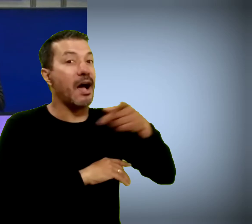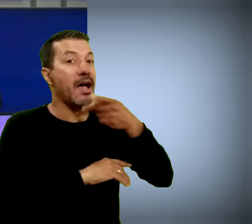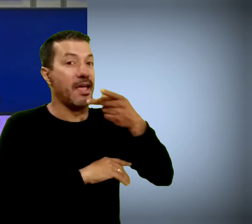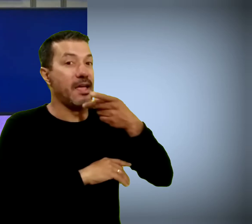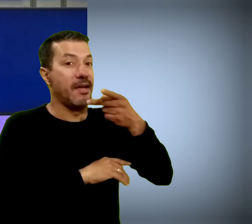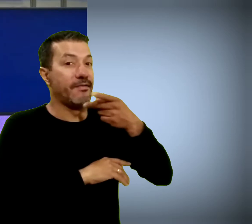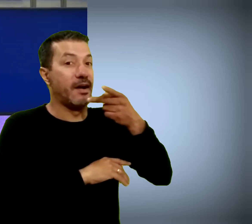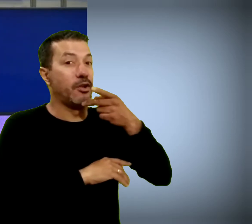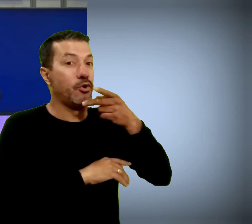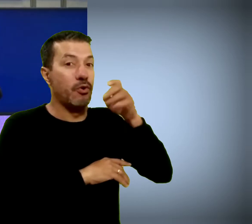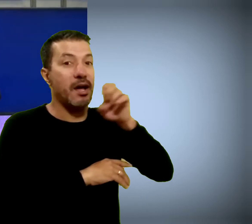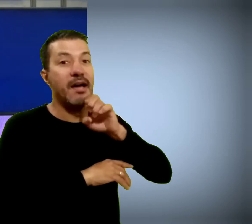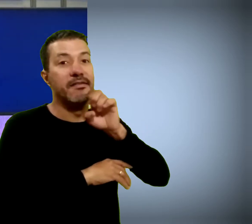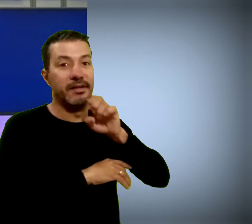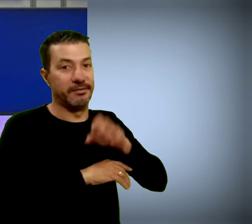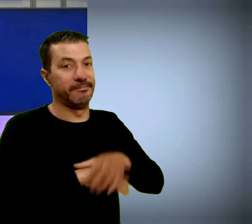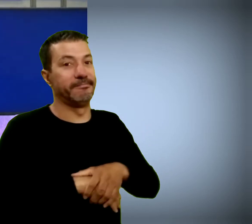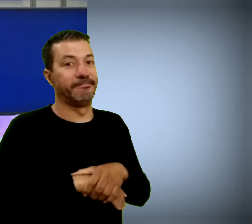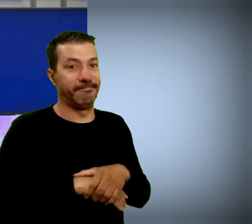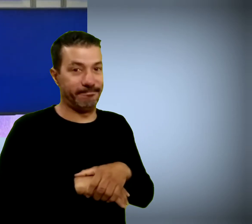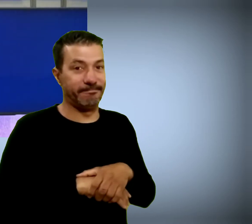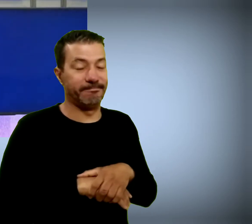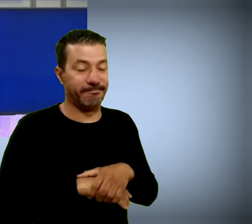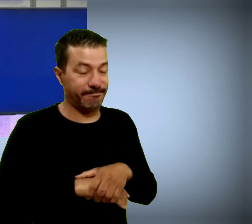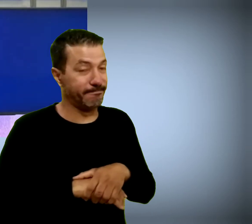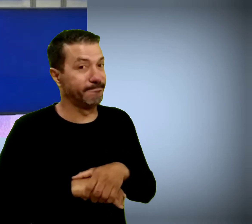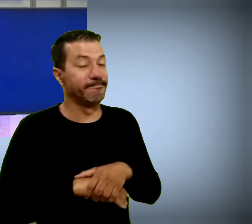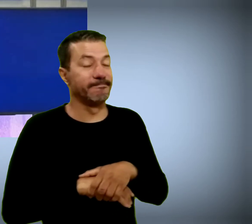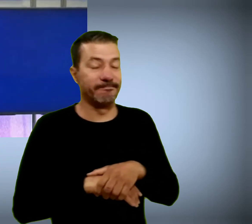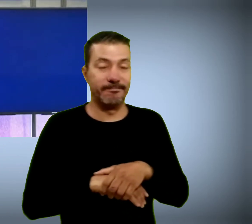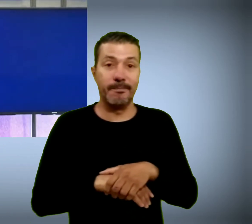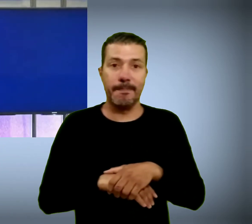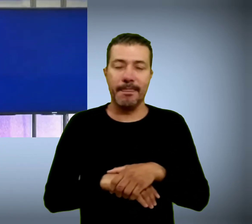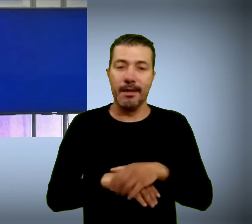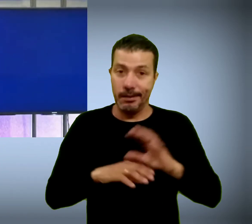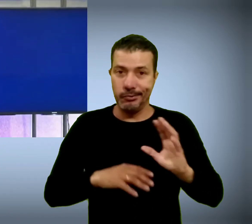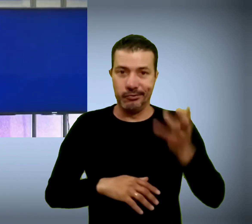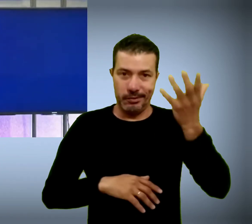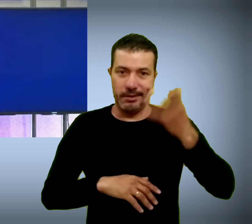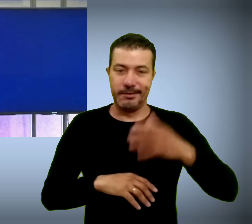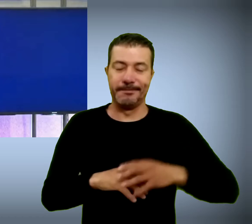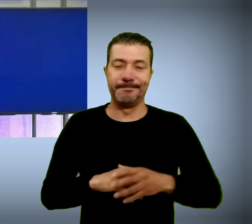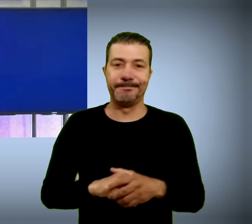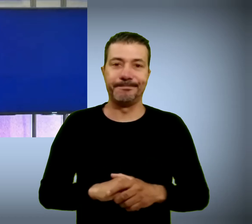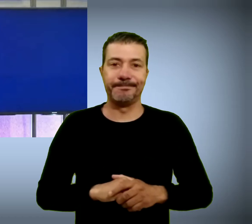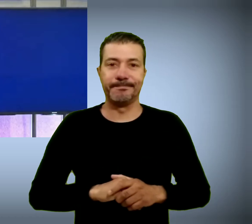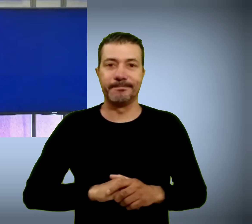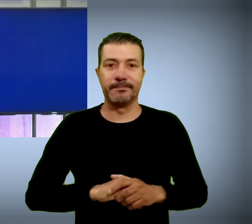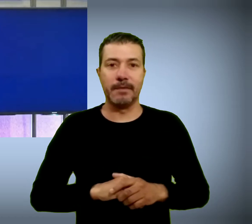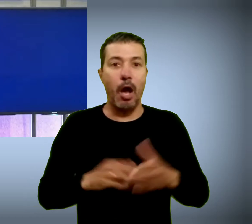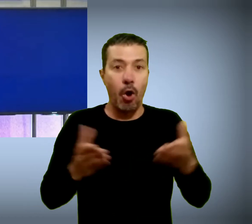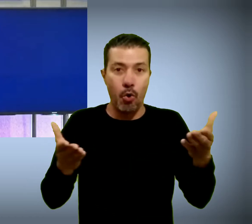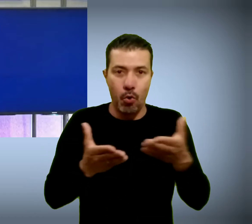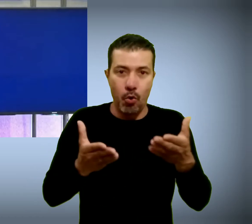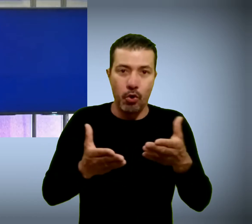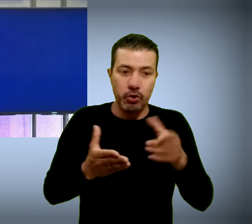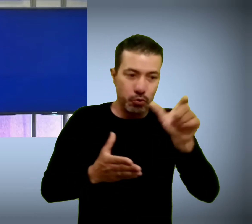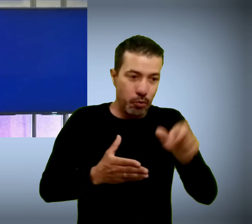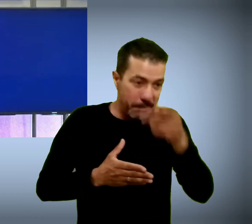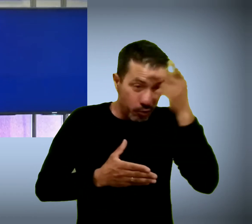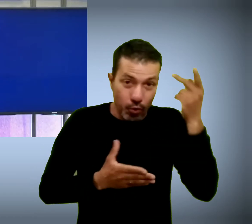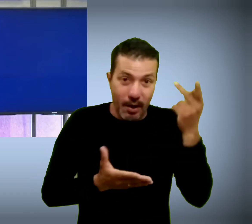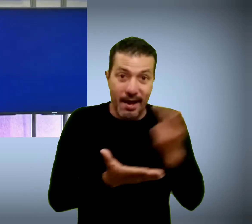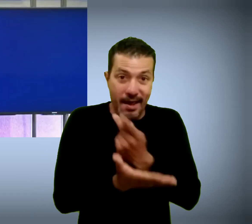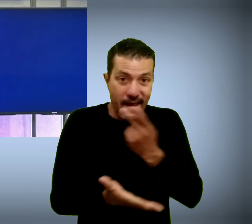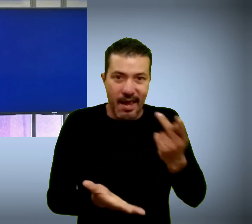que ela tem essa mania de enganar a gente, olha, nós entramos na dela. Sabe o que acontece, gente? Hoje, quando alguém erra,